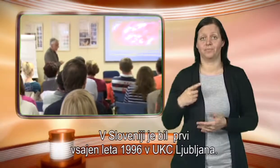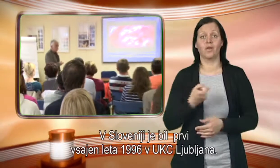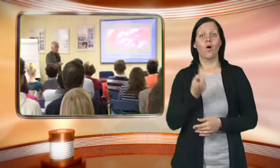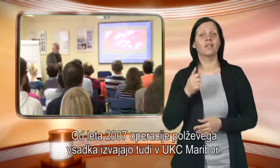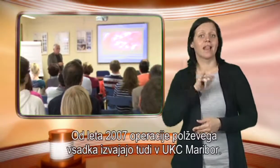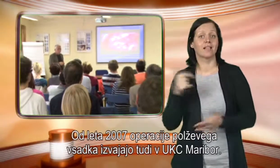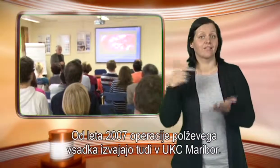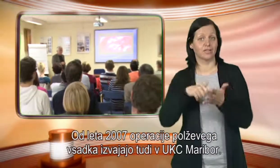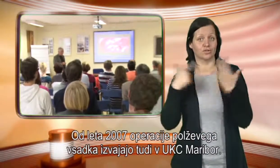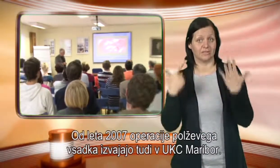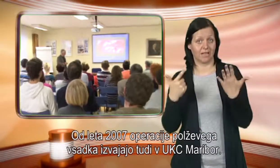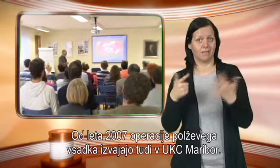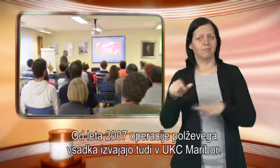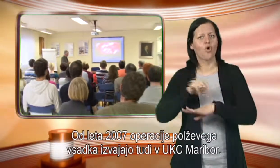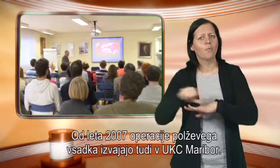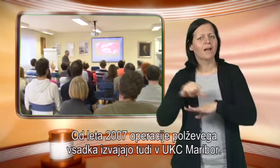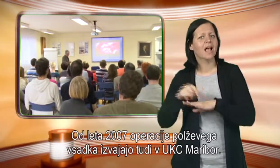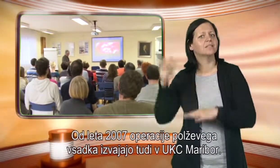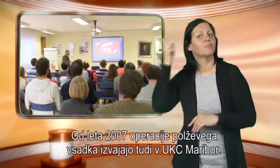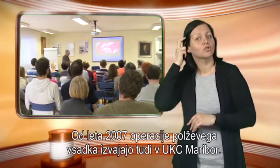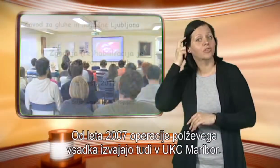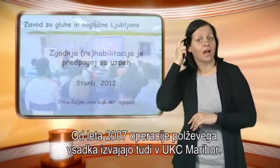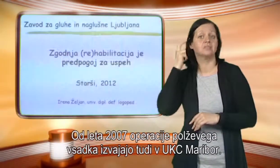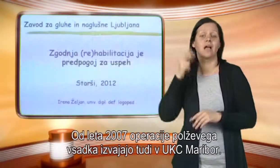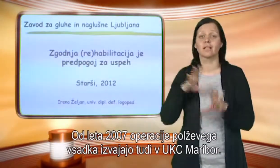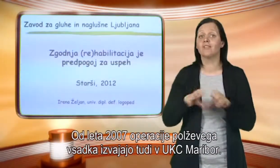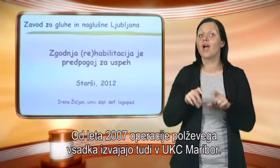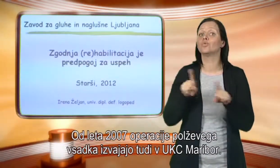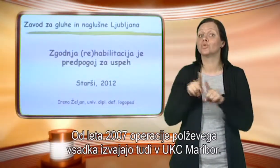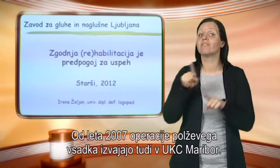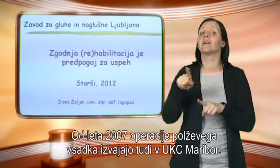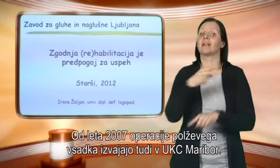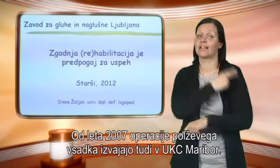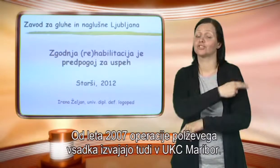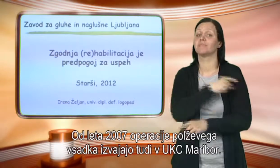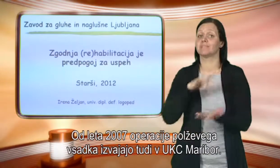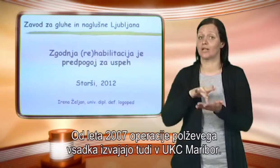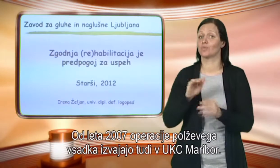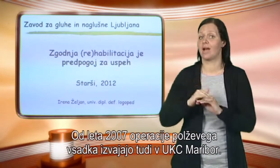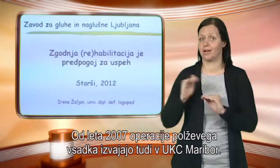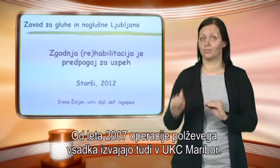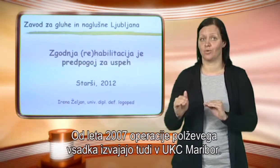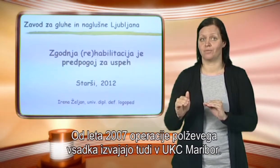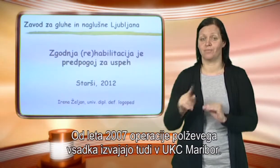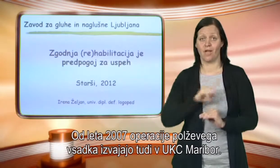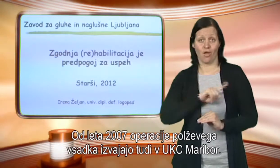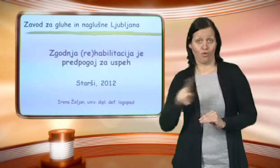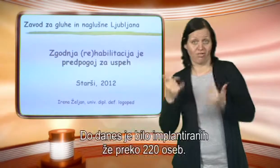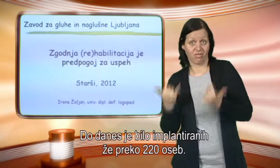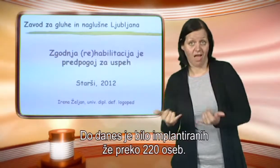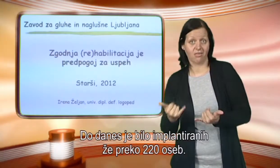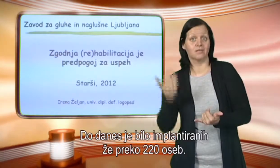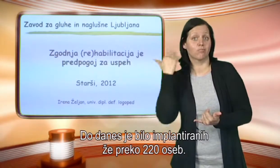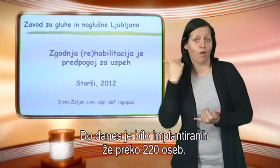Ljubljana. Od leta 2007 operacije polževega vsadka izvajajo tudi v UKC Maribor.